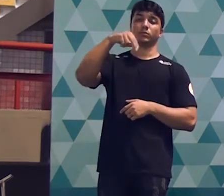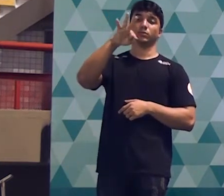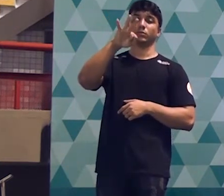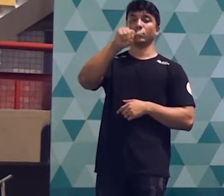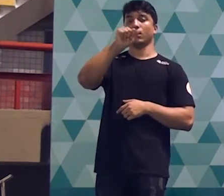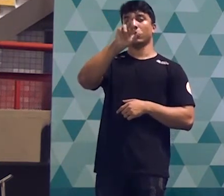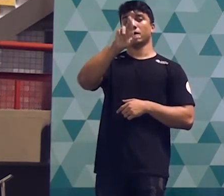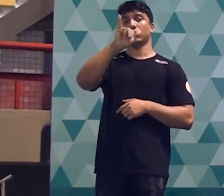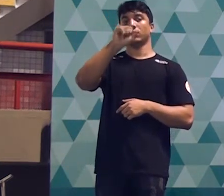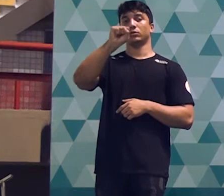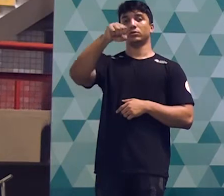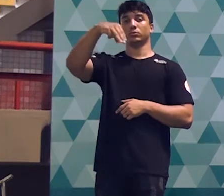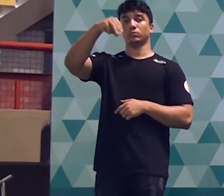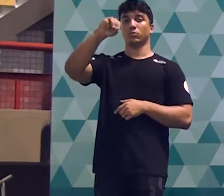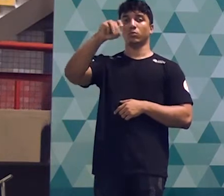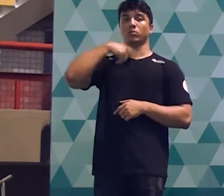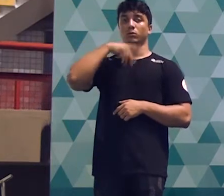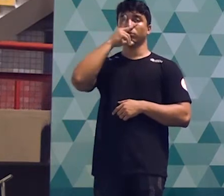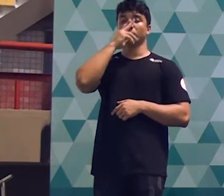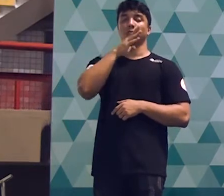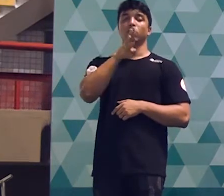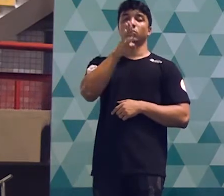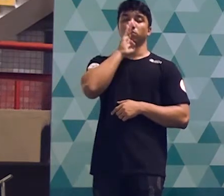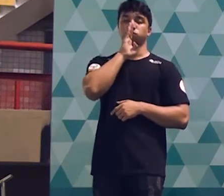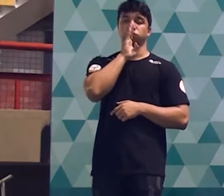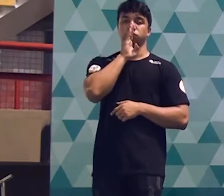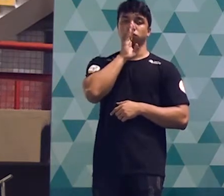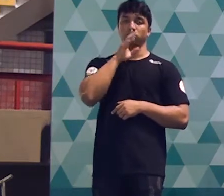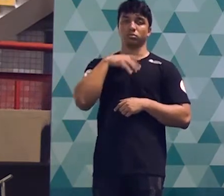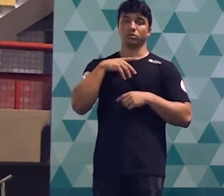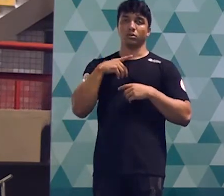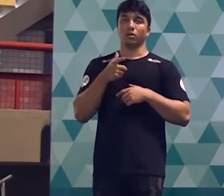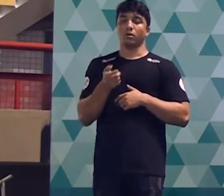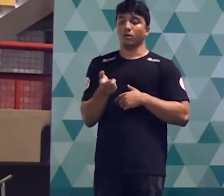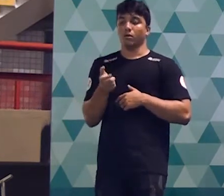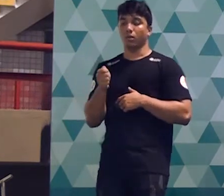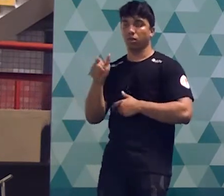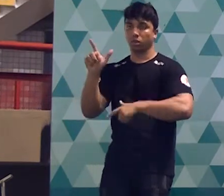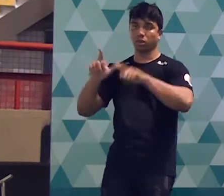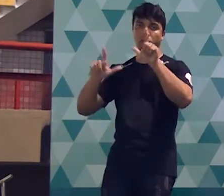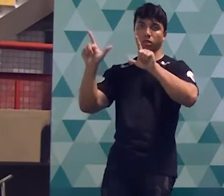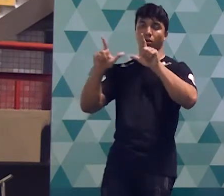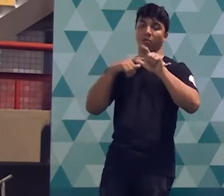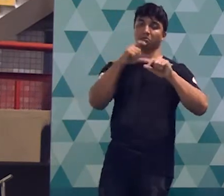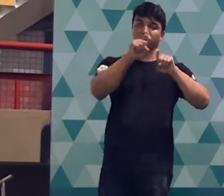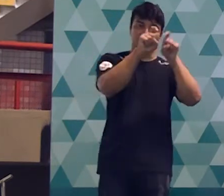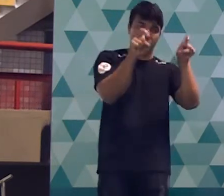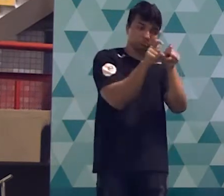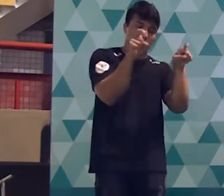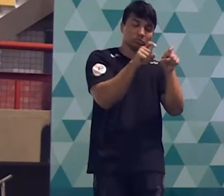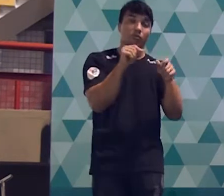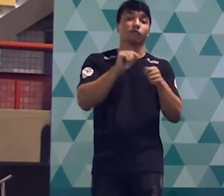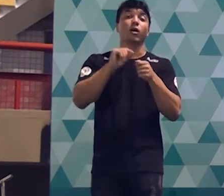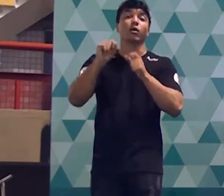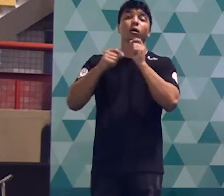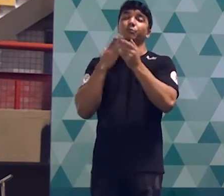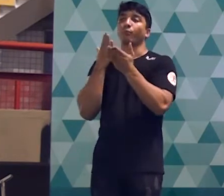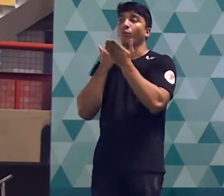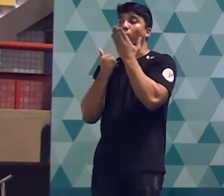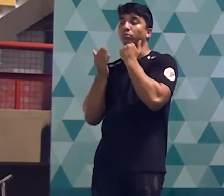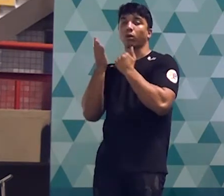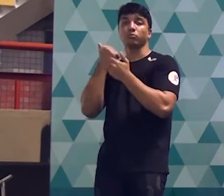sedentarismo. Hoje a gente fica na frente de uma televisão sentado o dia todo, ou de um computador,